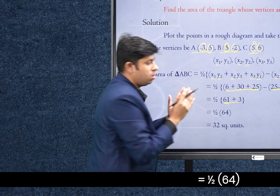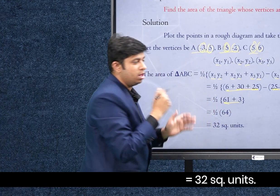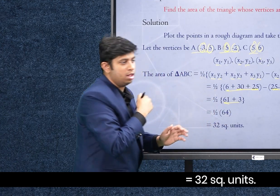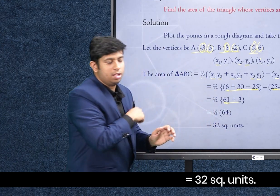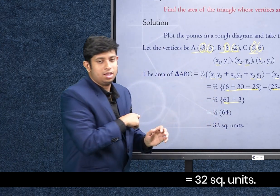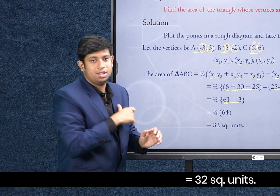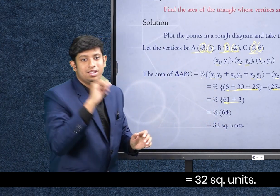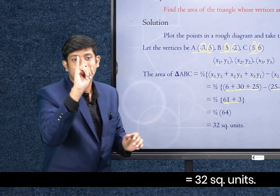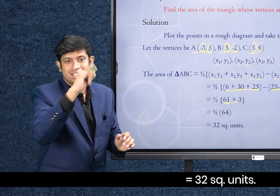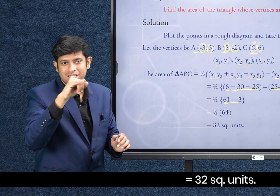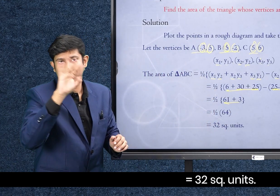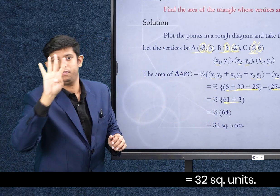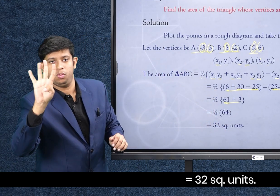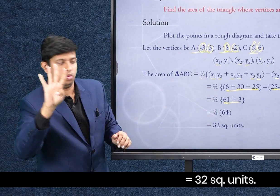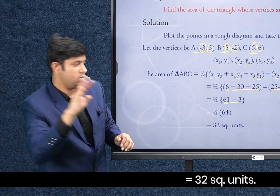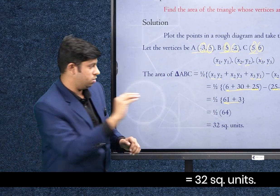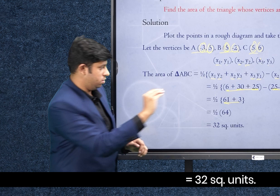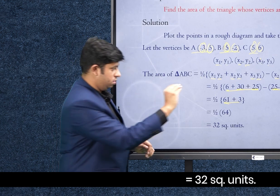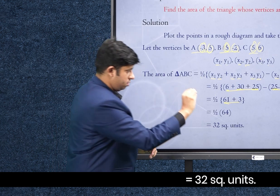is equal 32 square units।